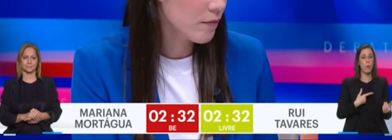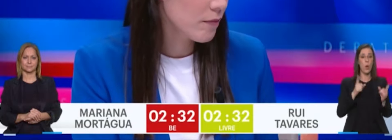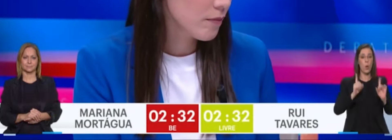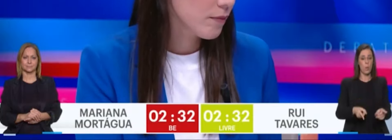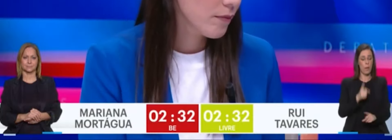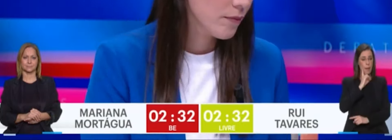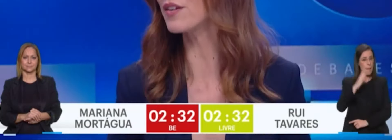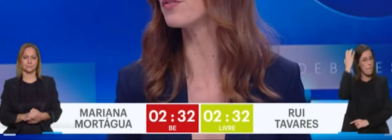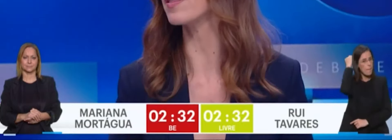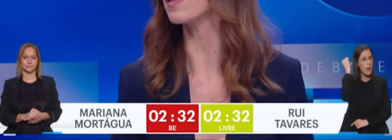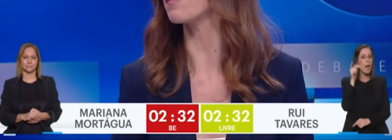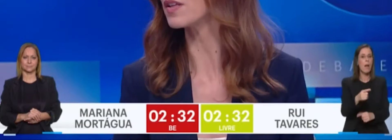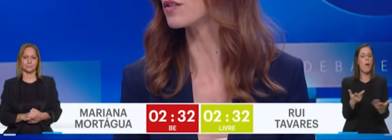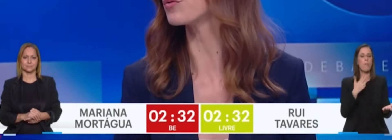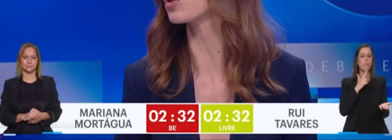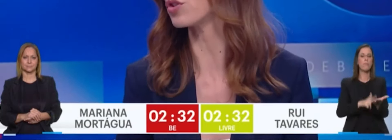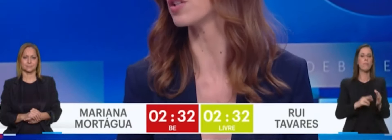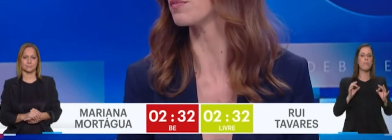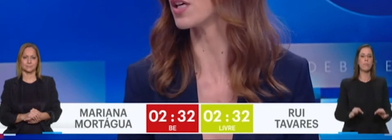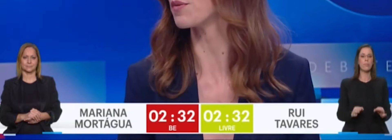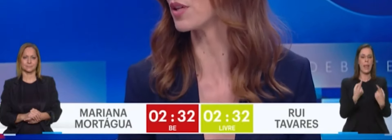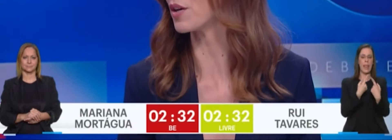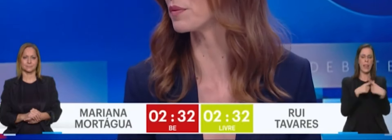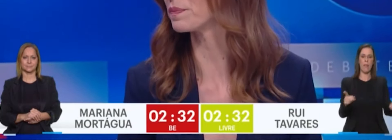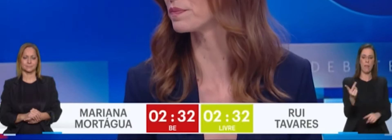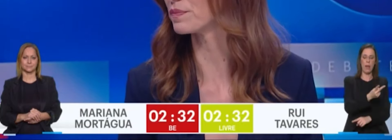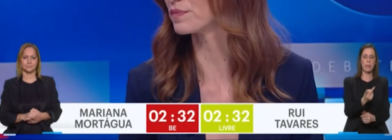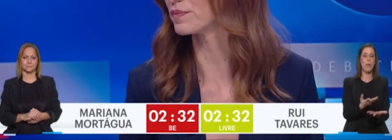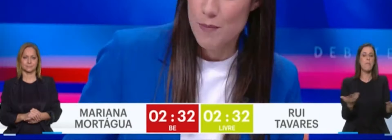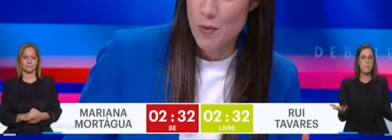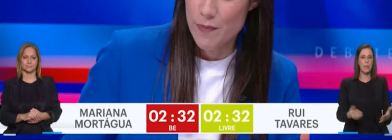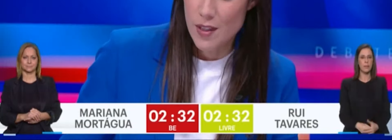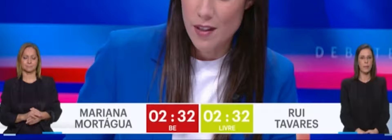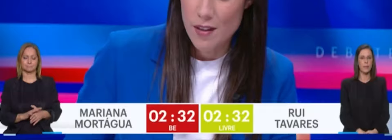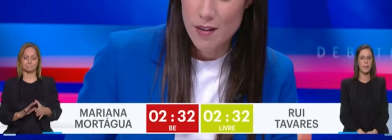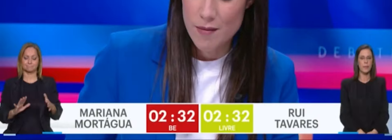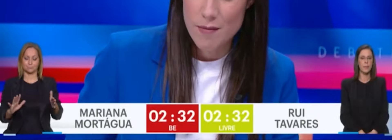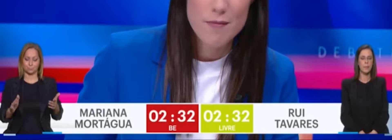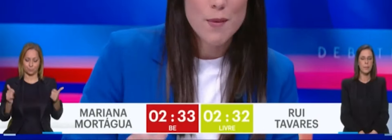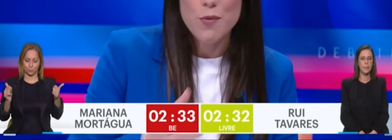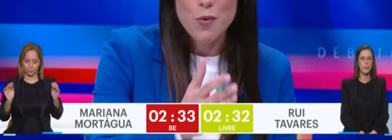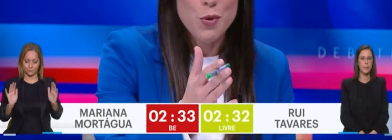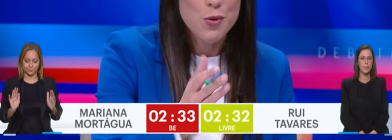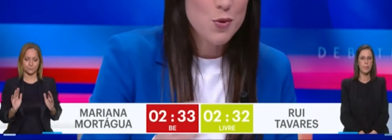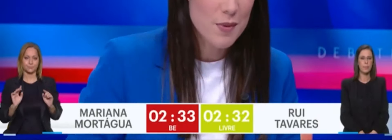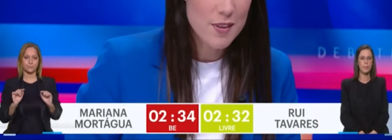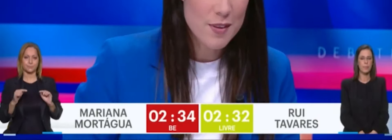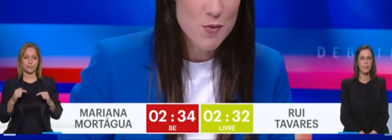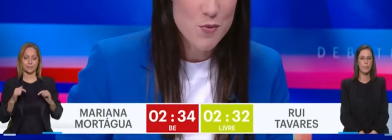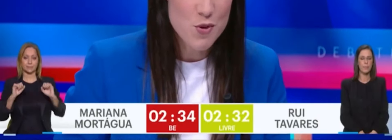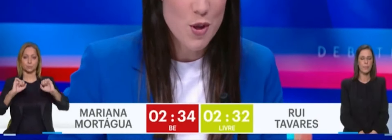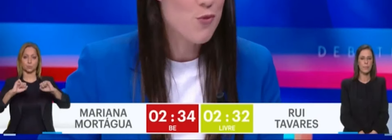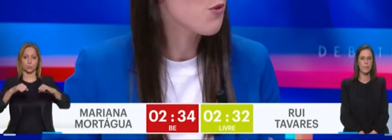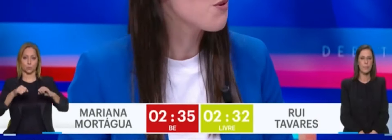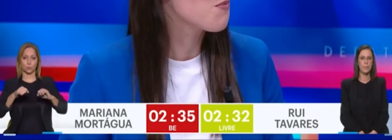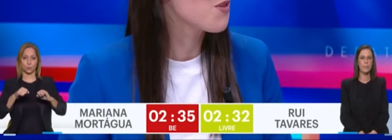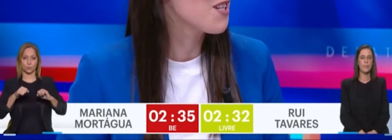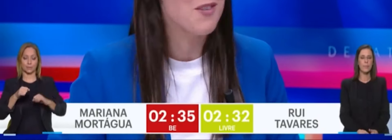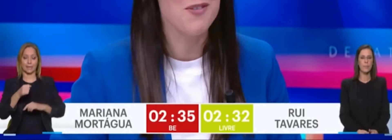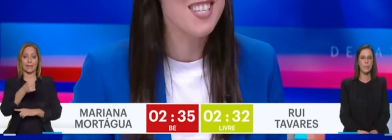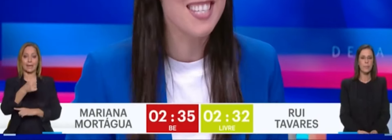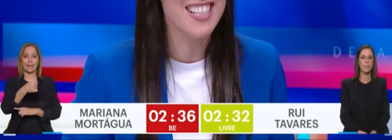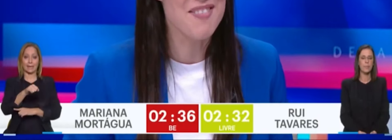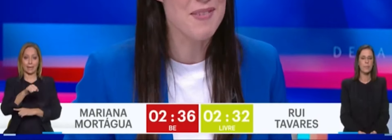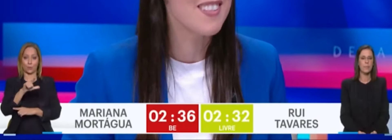a o vos distingue Mariana mor B temos um acordo sobre os nãos de Luís